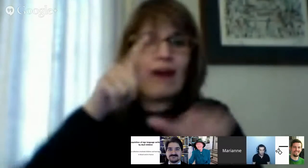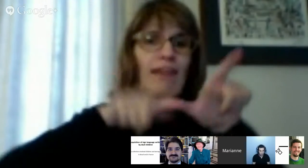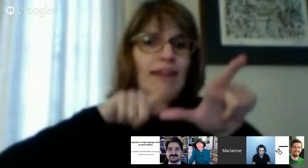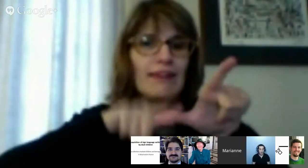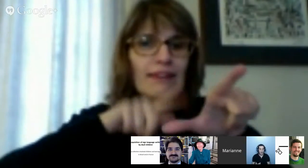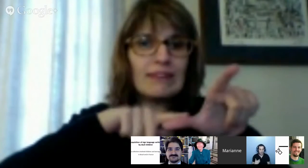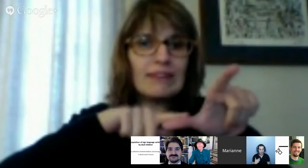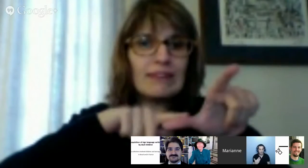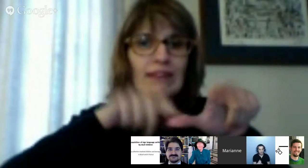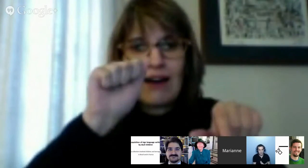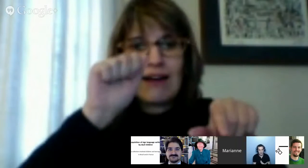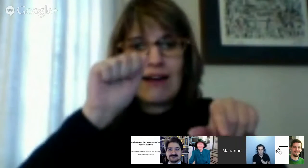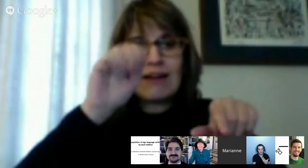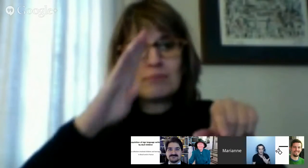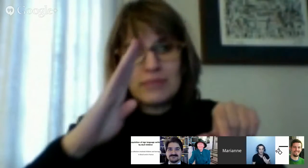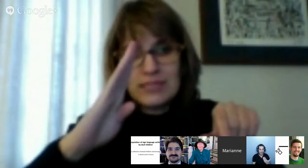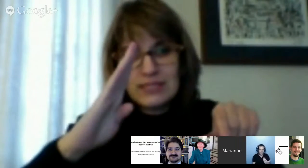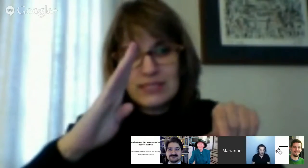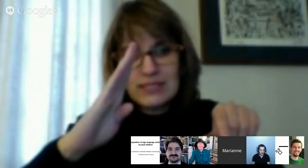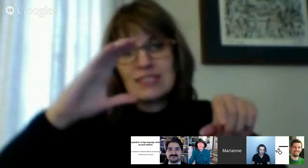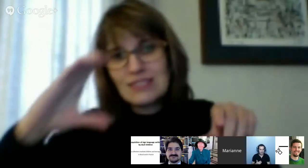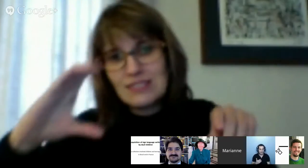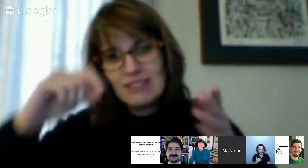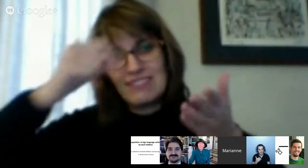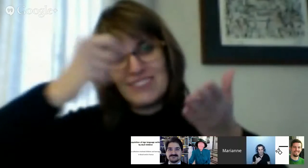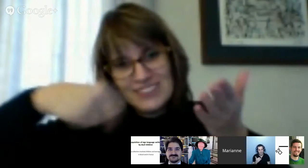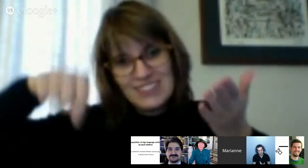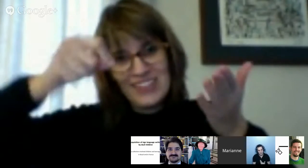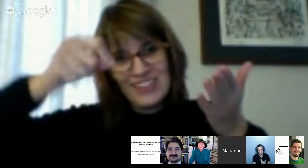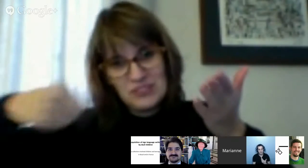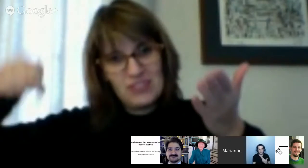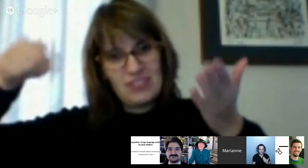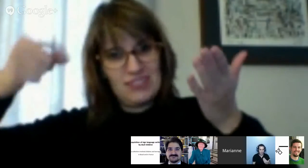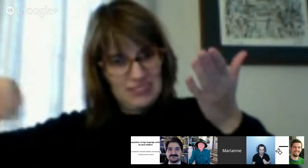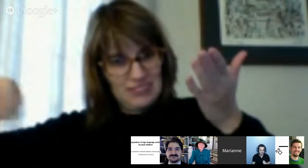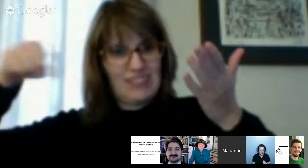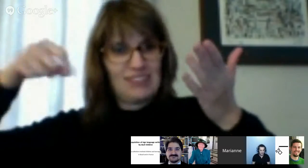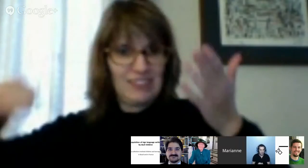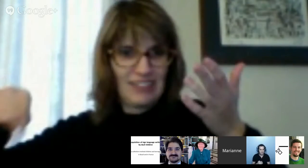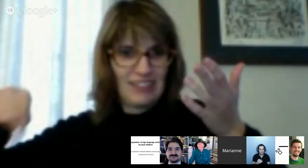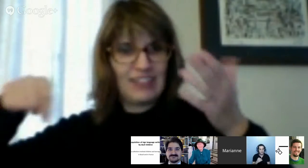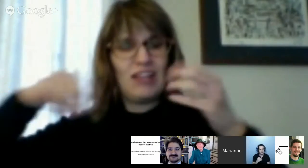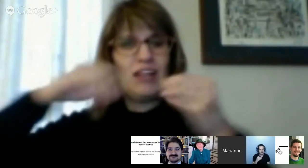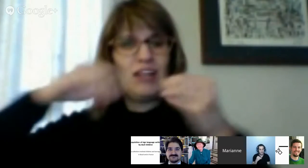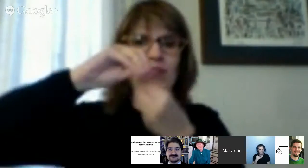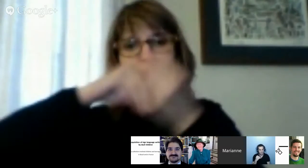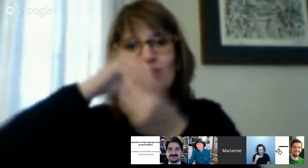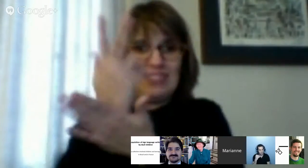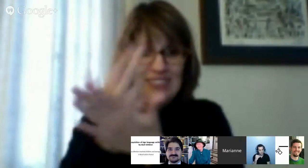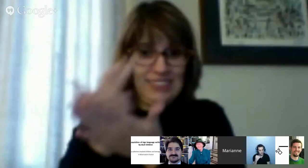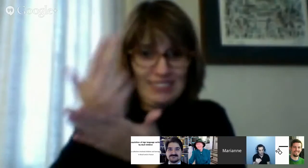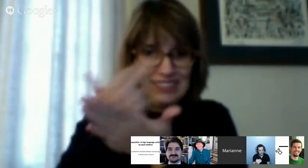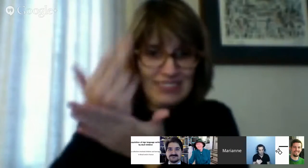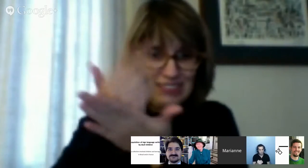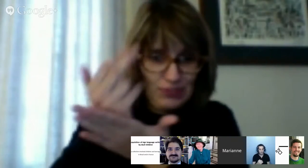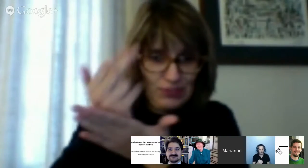lúdico, ela consegue ir assimilando as letras, indo